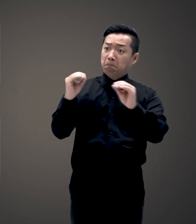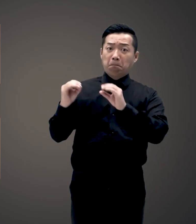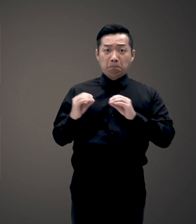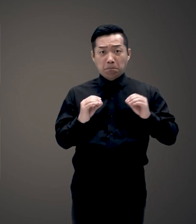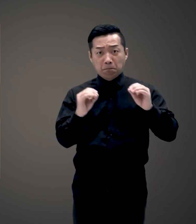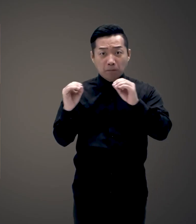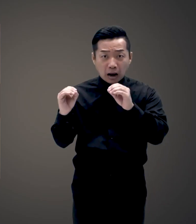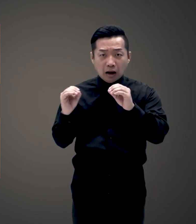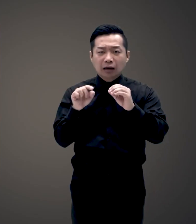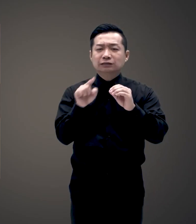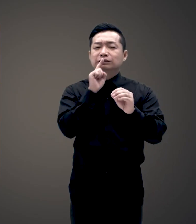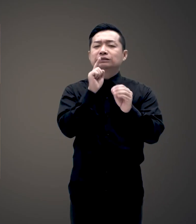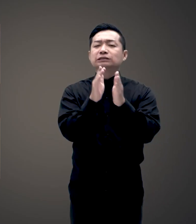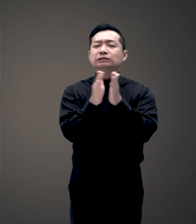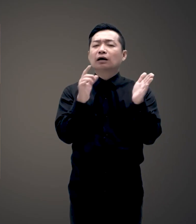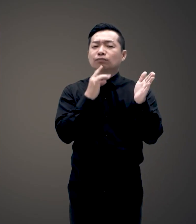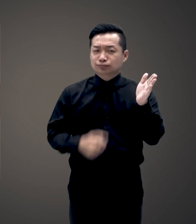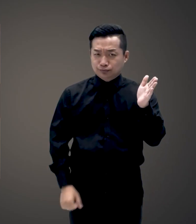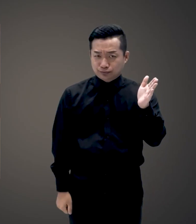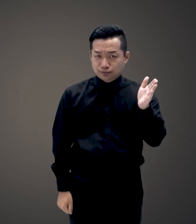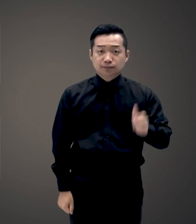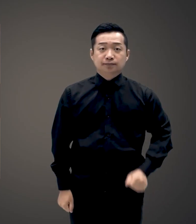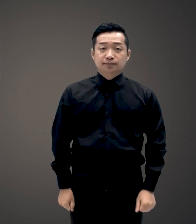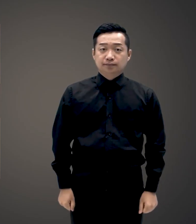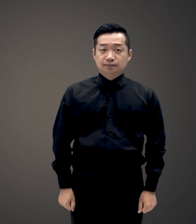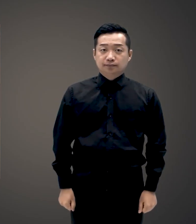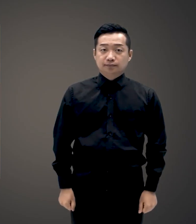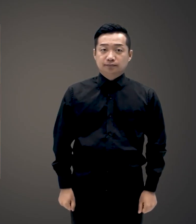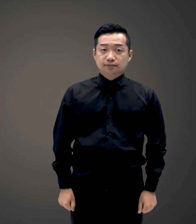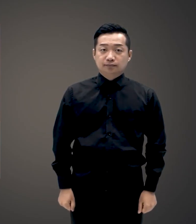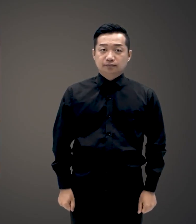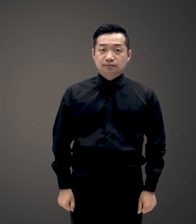나눈다. 하지만 이건 시작에 불과하다.